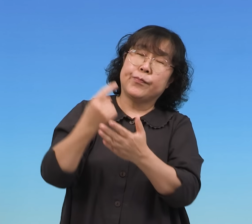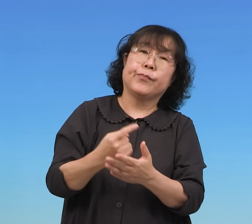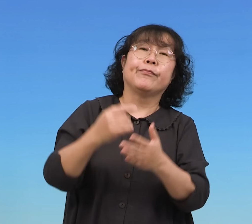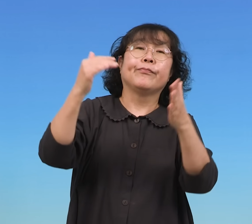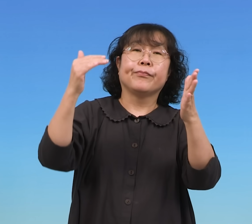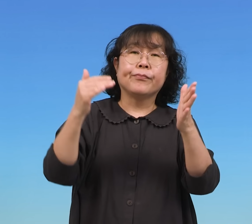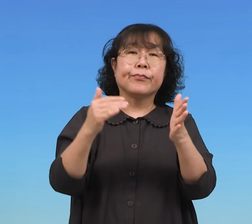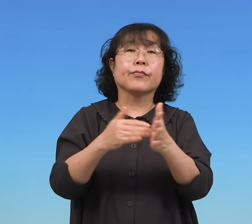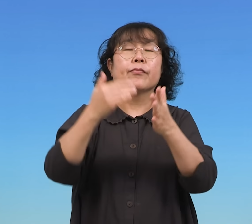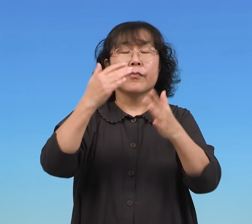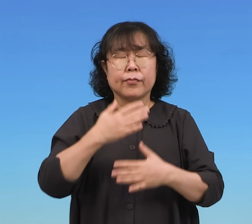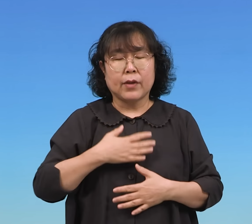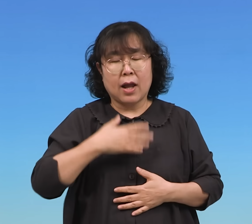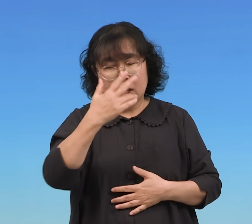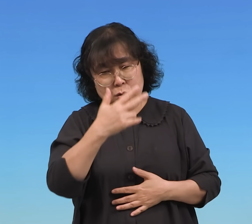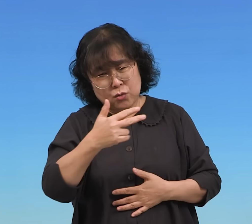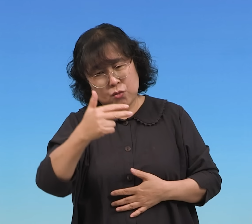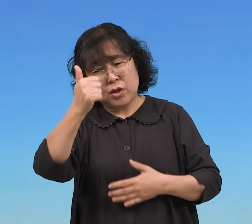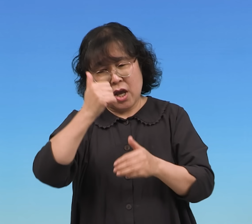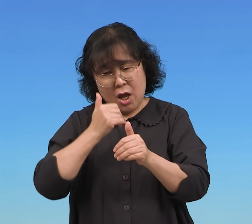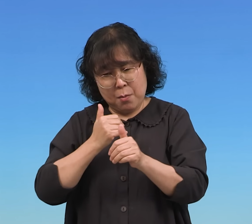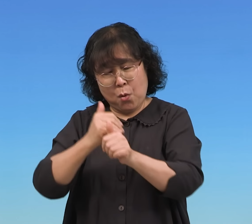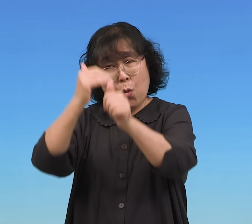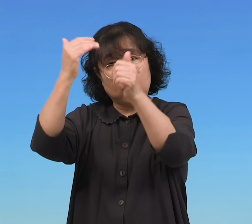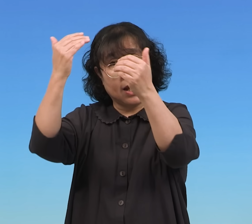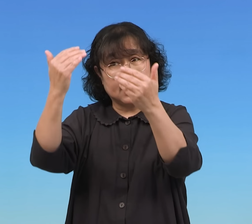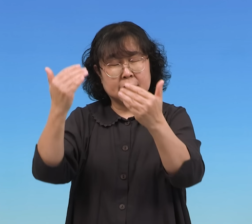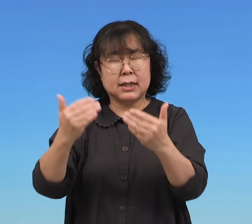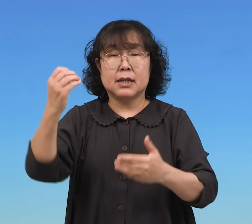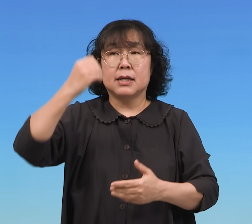성령이 오셨네. 내 주에 보내신